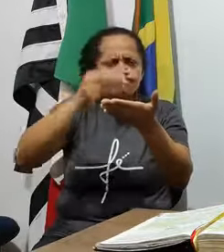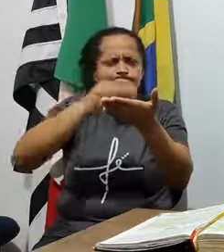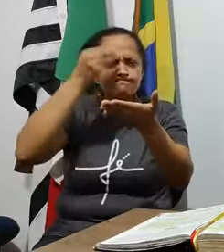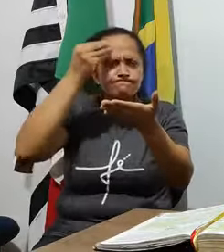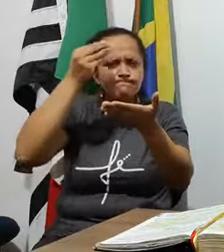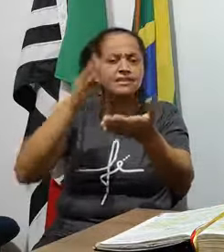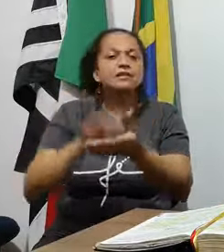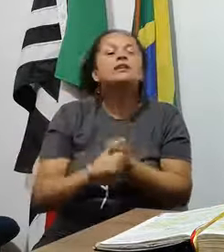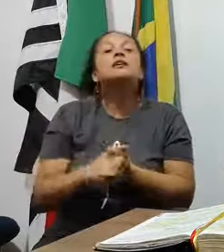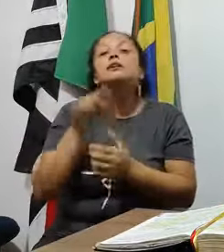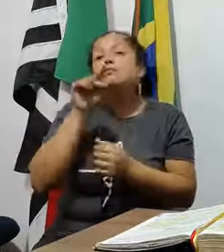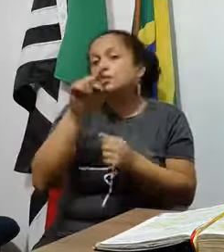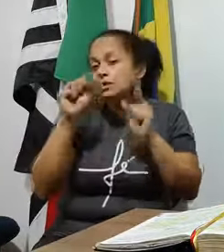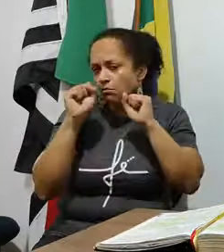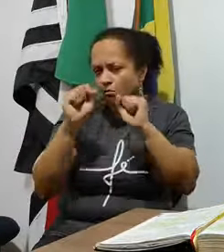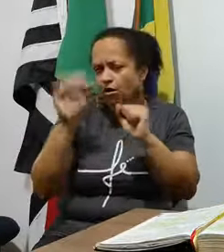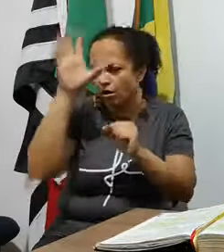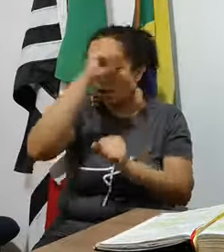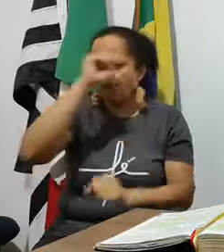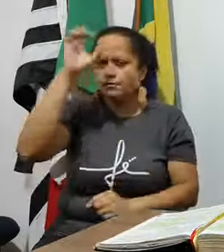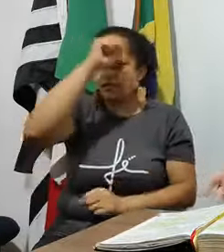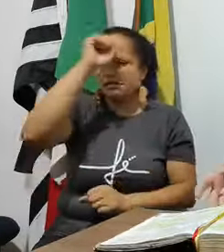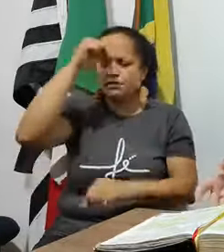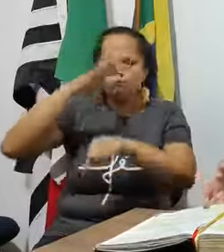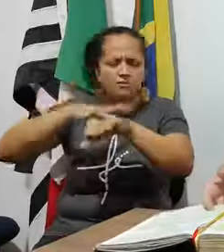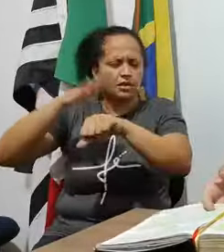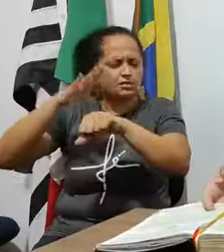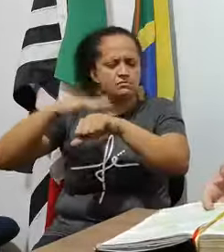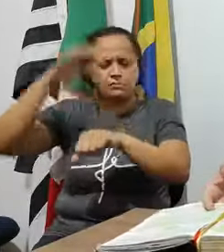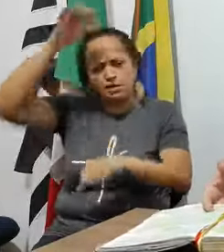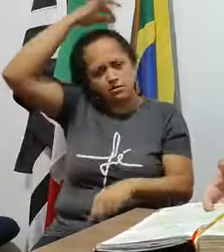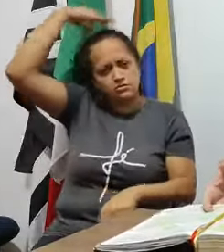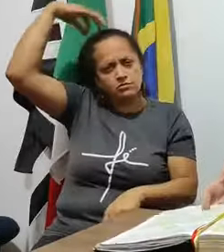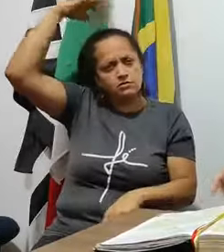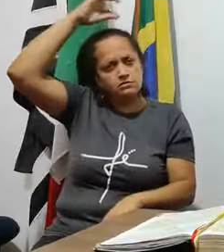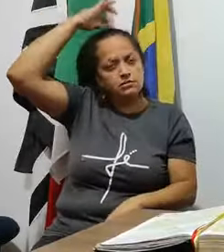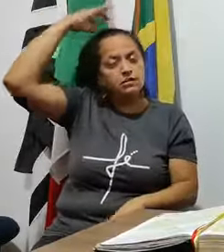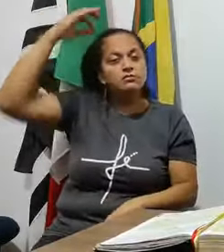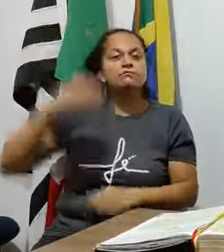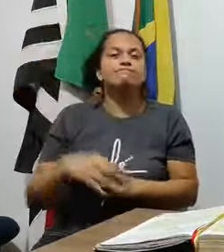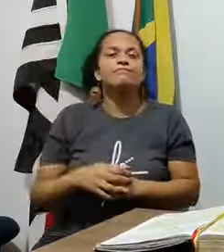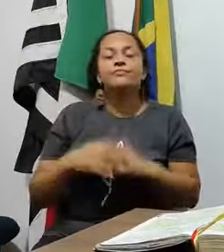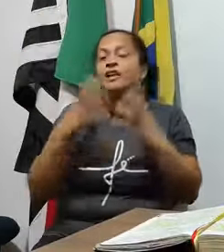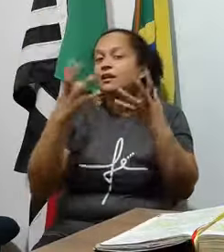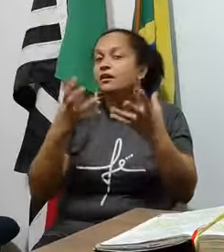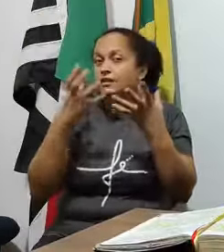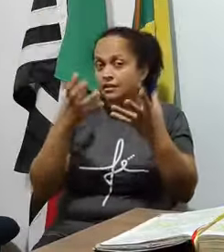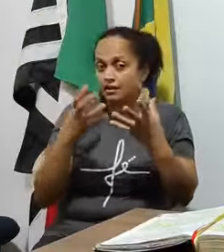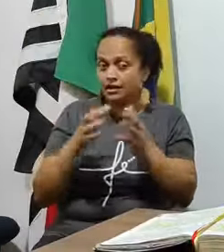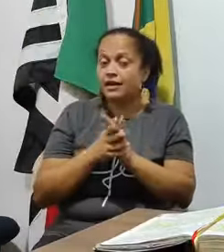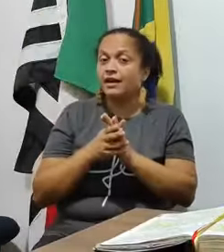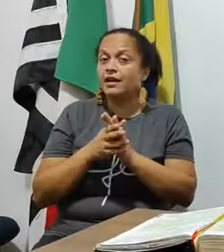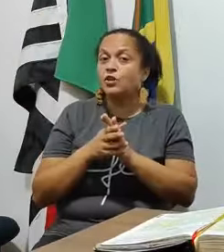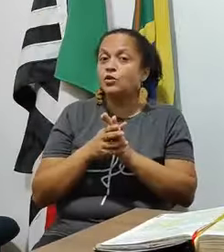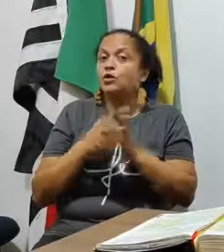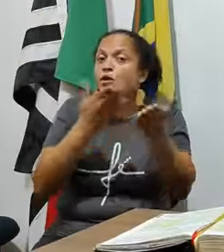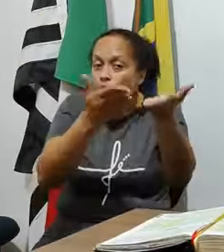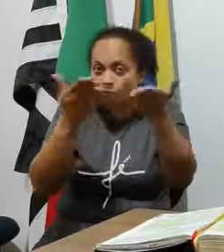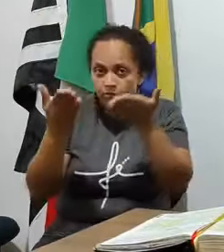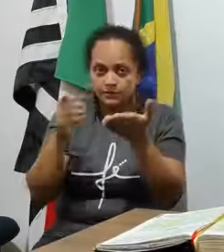e que você possa aprender mais com o Espírito Santo, tá bom? E eu quero te lançar um convite antes de